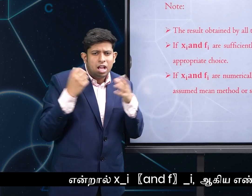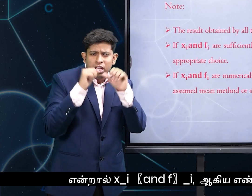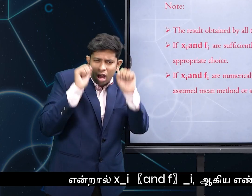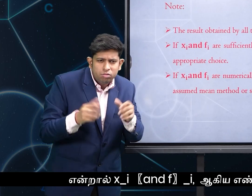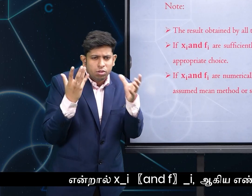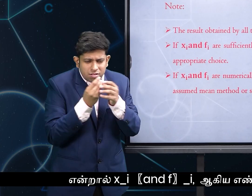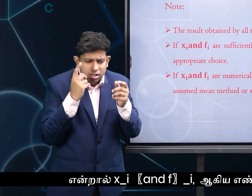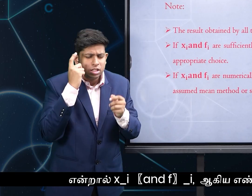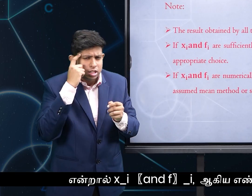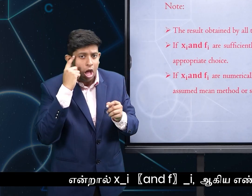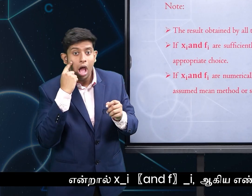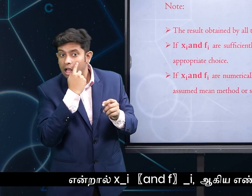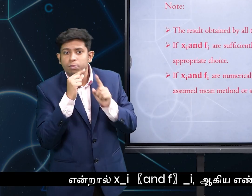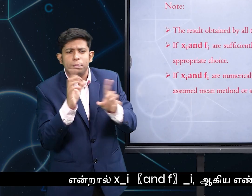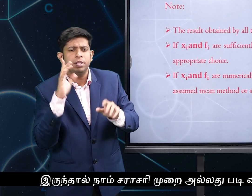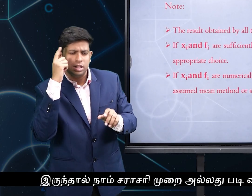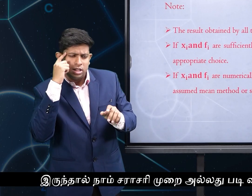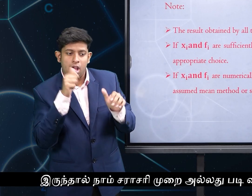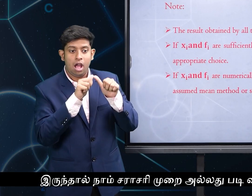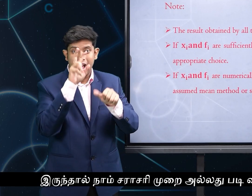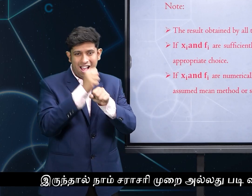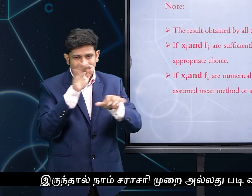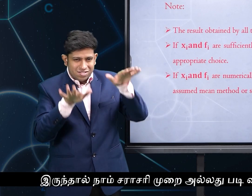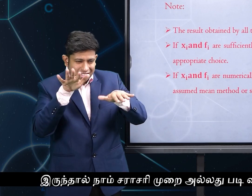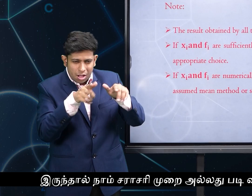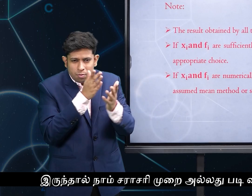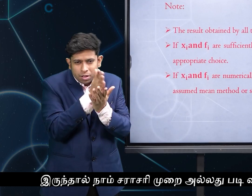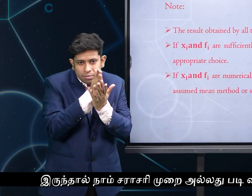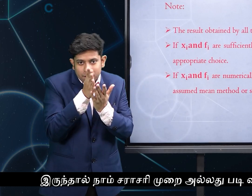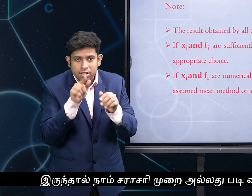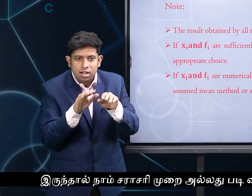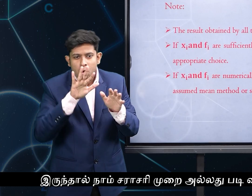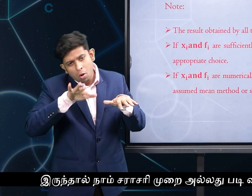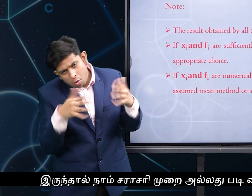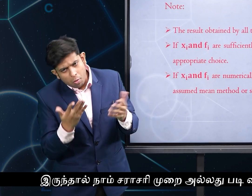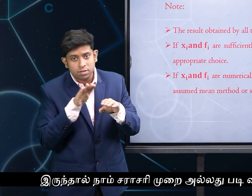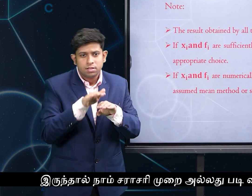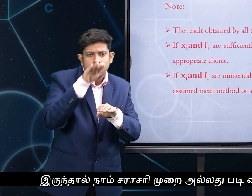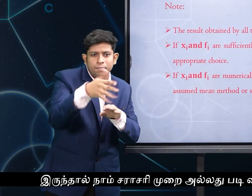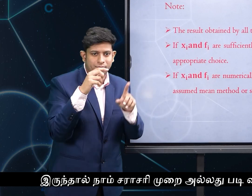ஆகிய எண்களின் பெரிய எண்களாக இருந்தால் நாம் சராசரி முறை அல்லது படிவிலகல் முறையுடன்